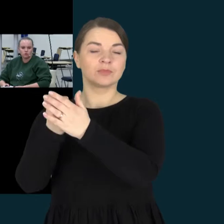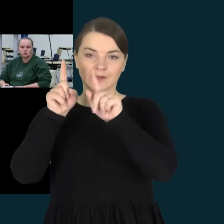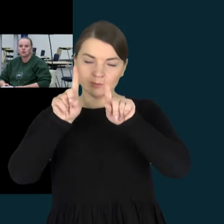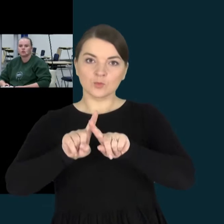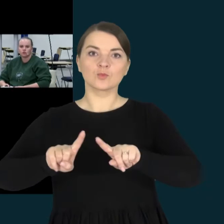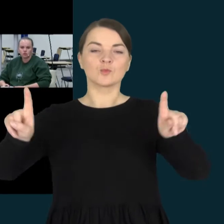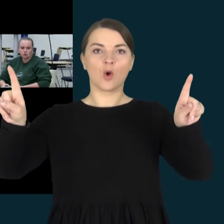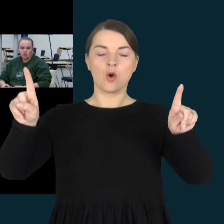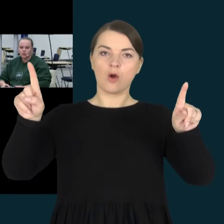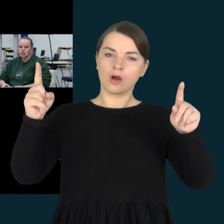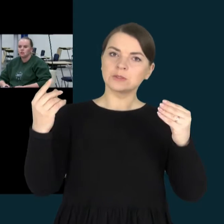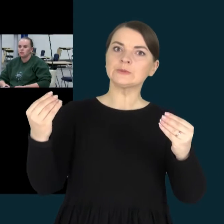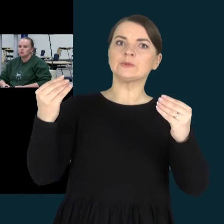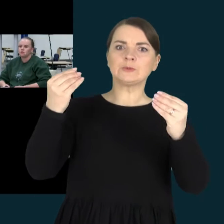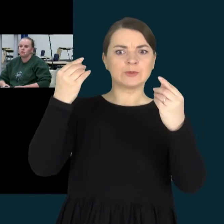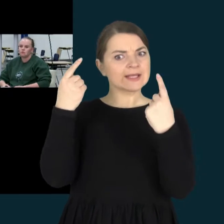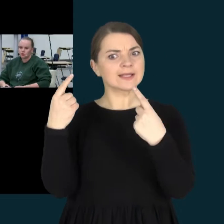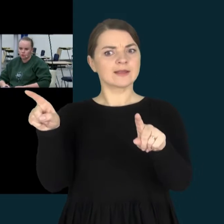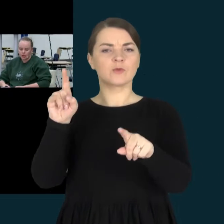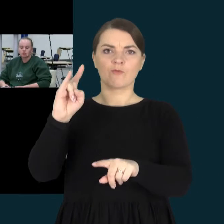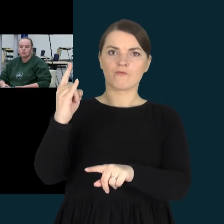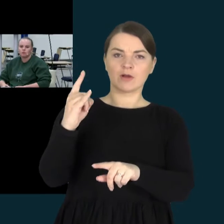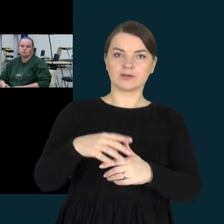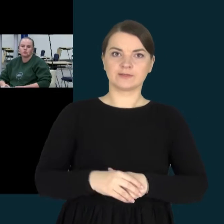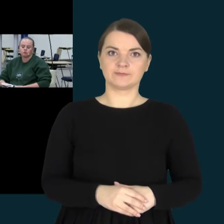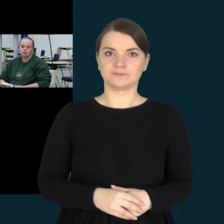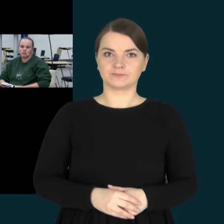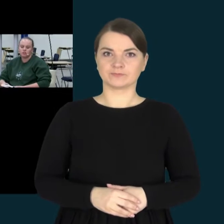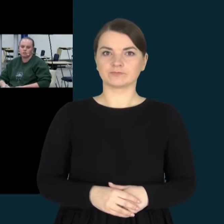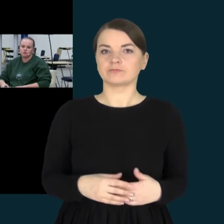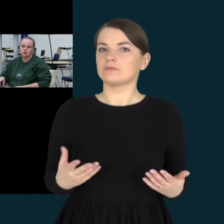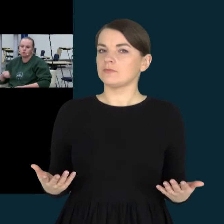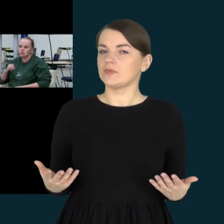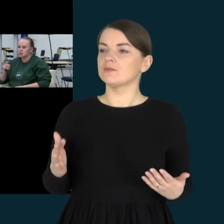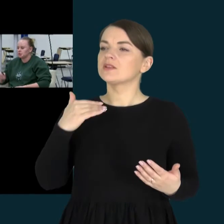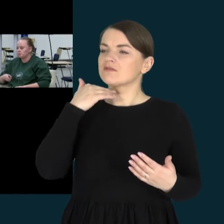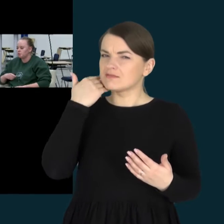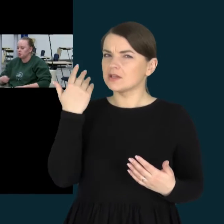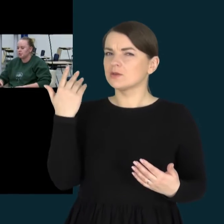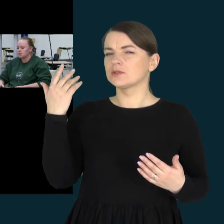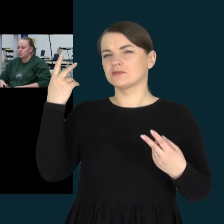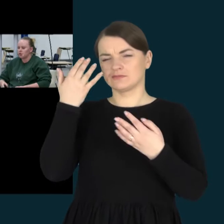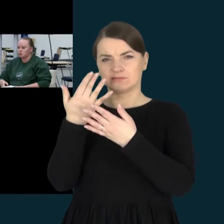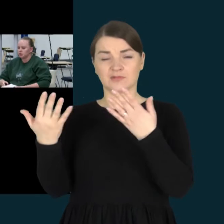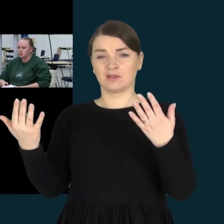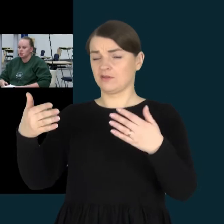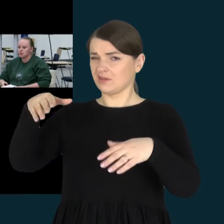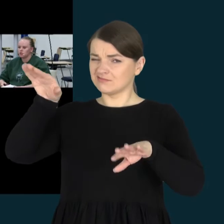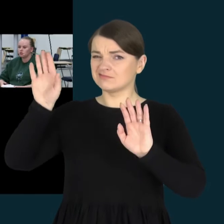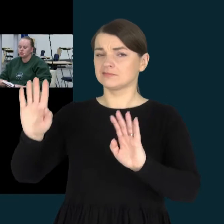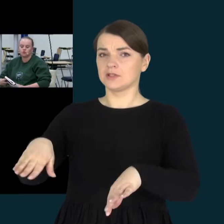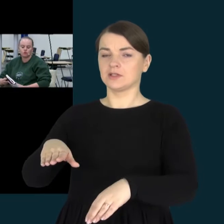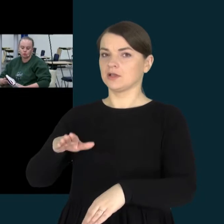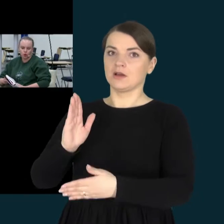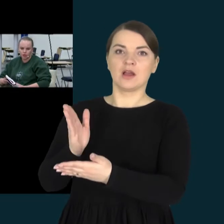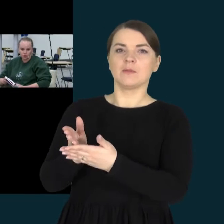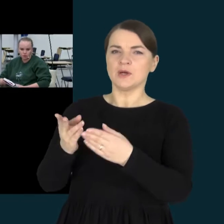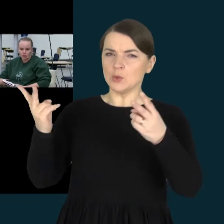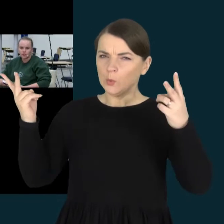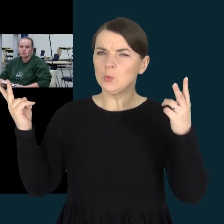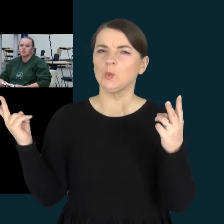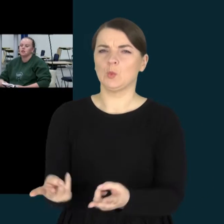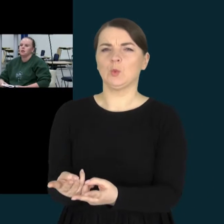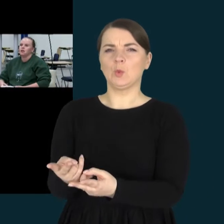ypatingų, kitokiu. Čiu pradžiu taip jis buvo vadinamas, vėliau buvo tiesiai sakoma, kad jis yra didžiulių